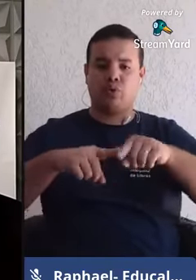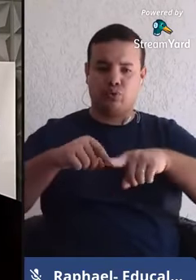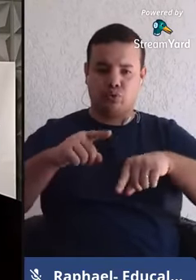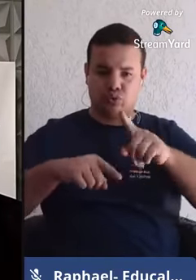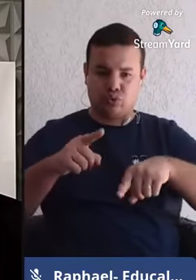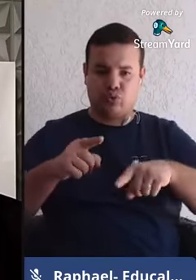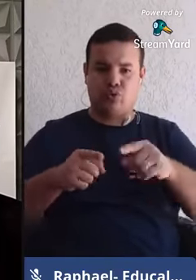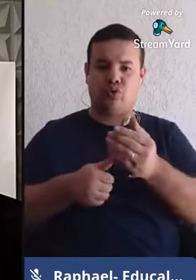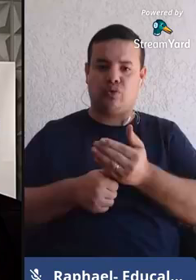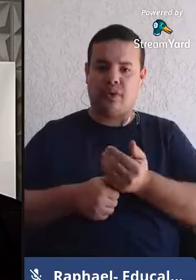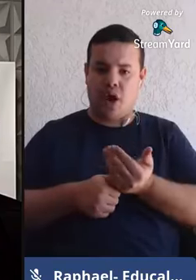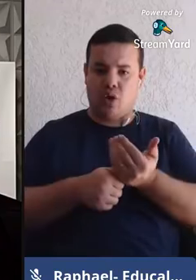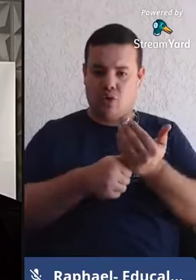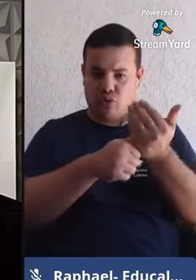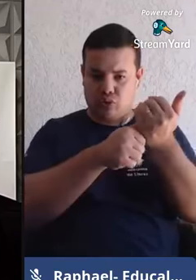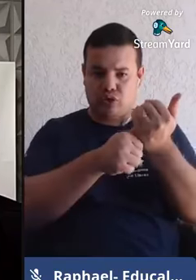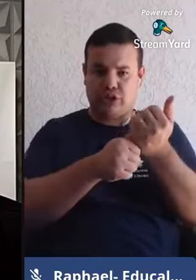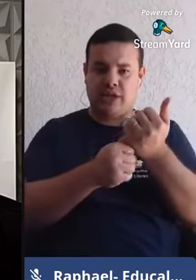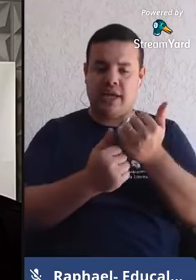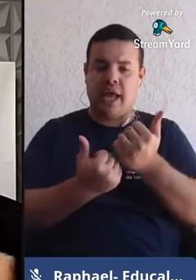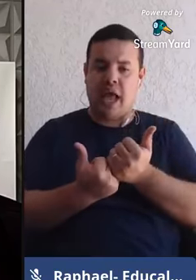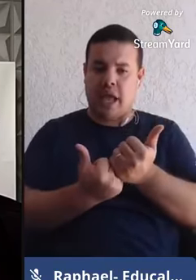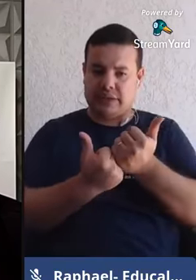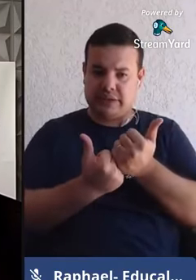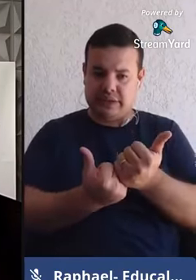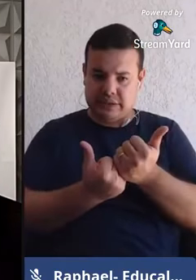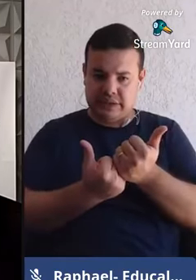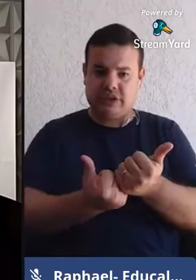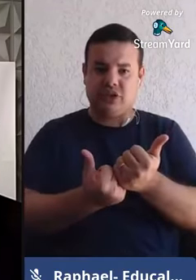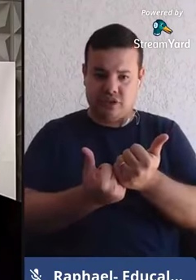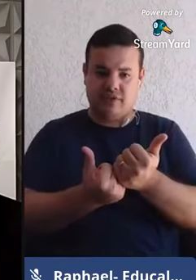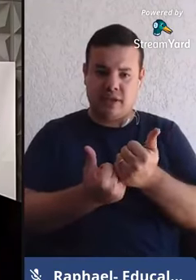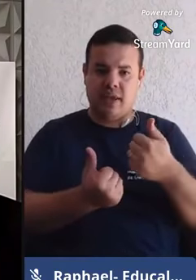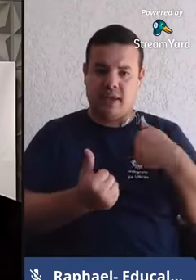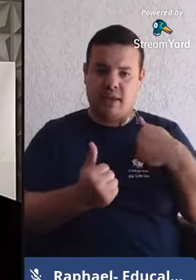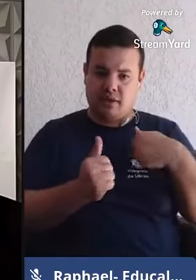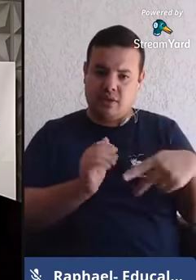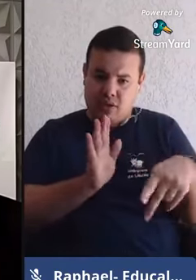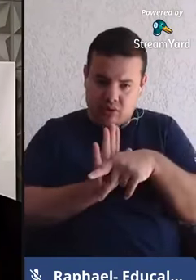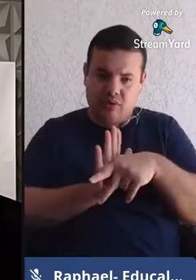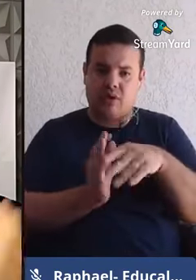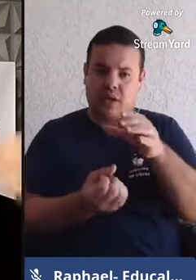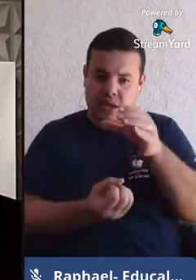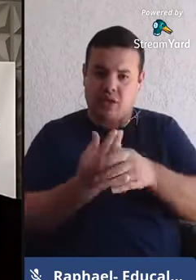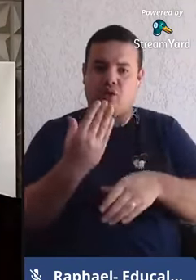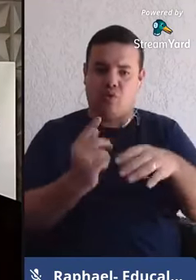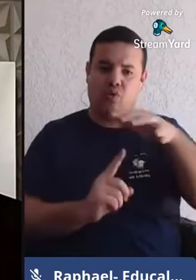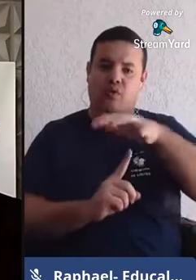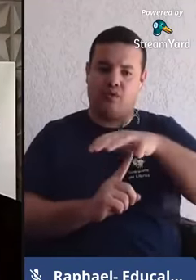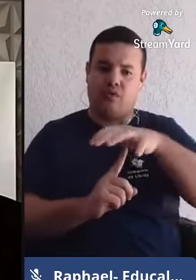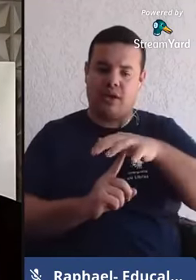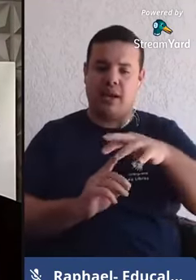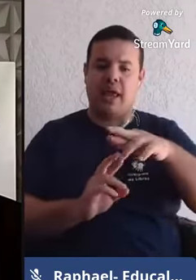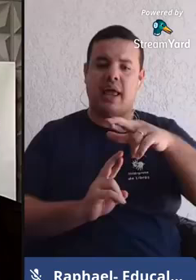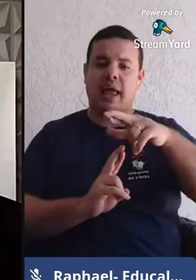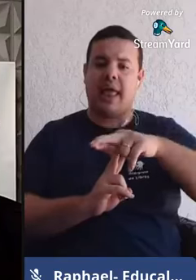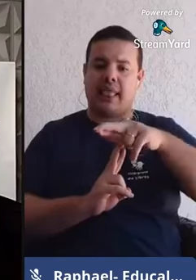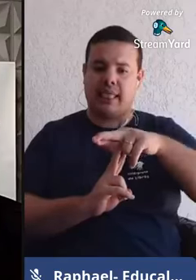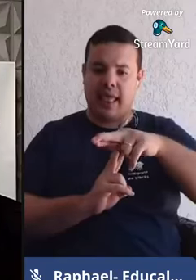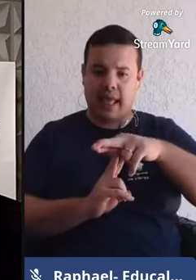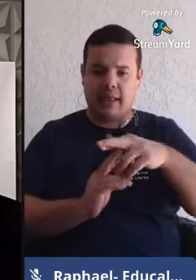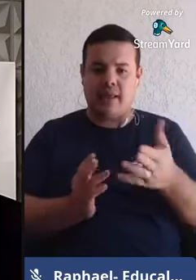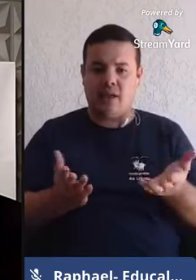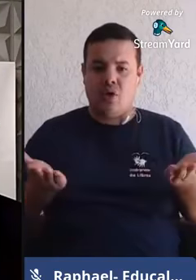que eu acabei sendo o dono da Reatec, um dos donos da Reatec, fundador da Reatec. Acabou que eu hoje sou o